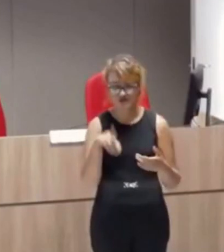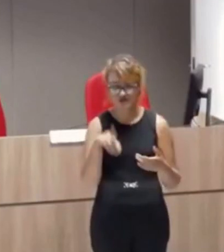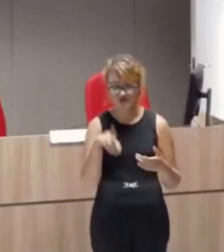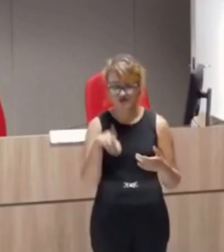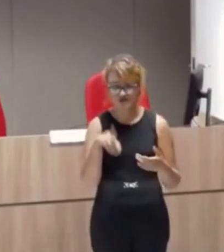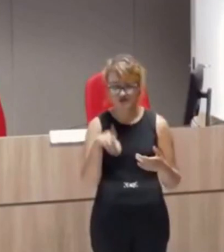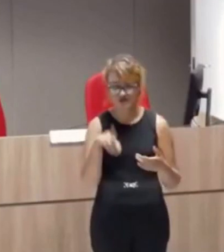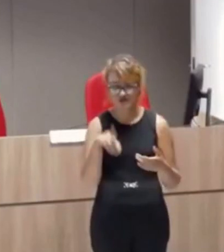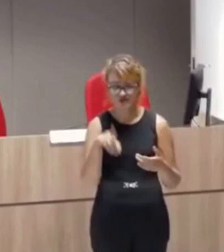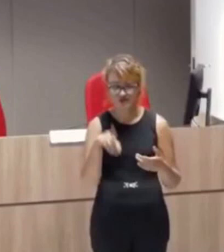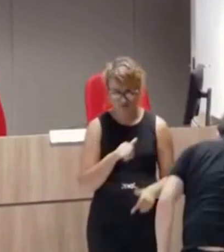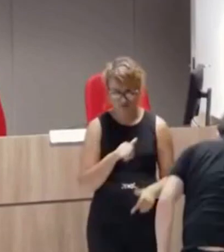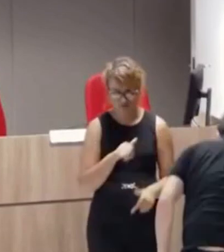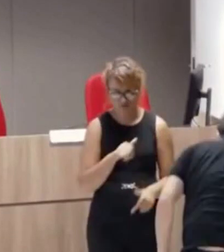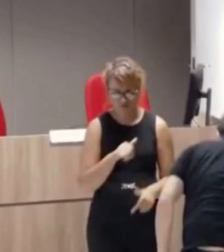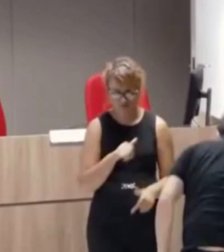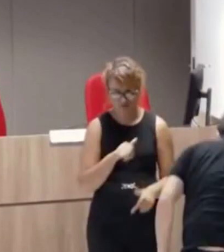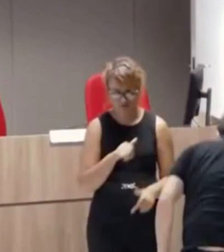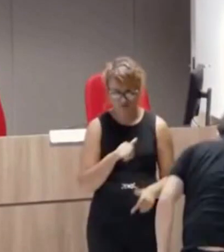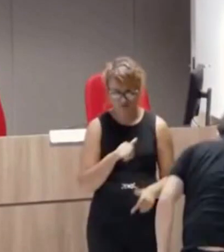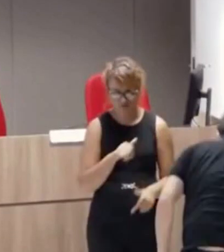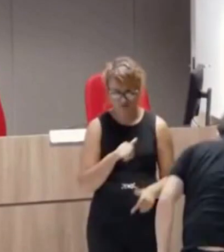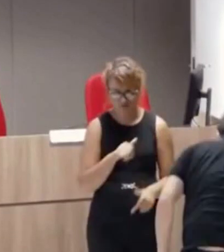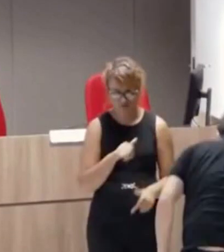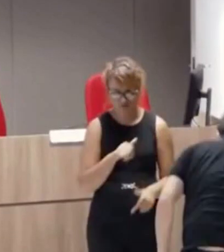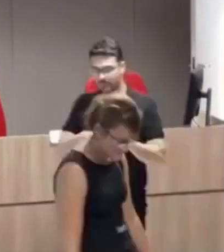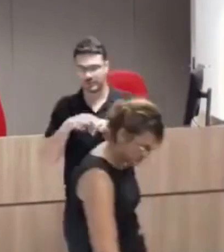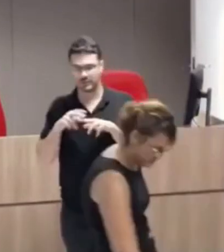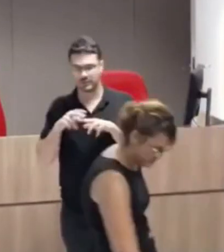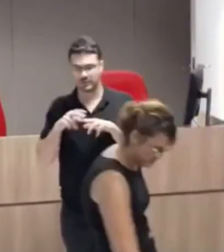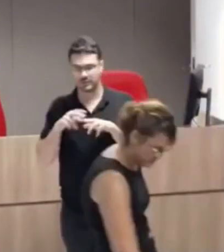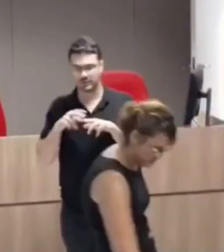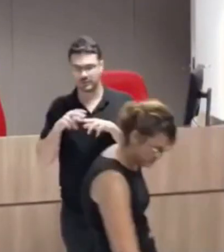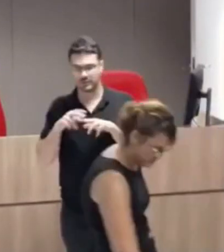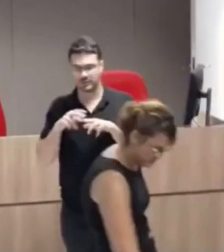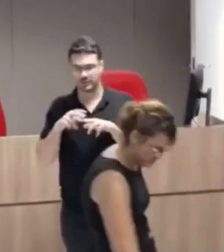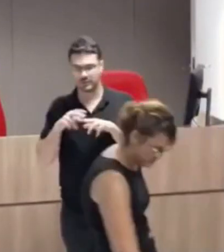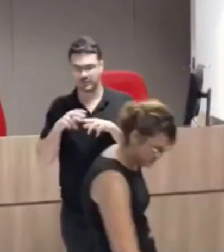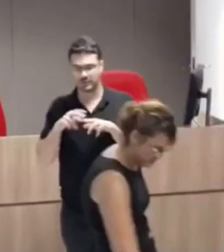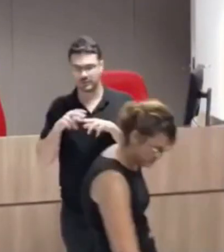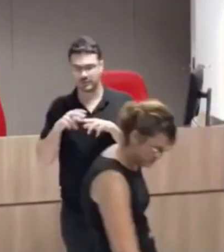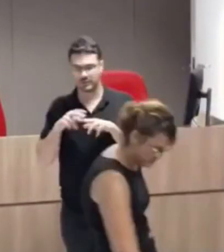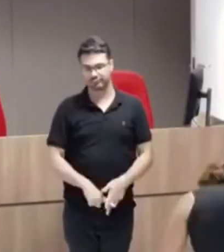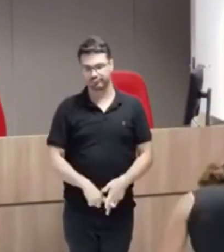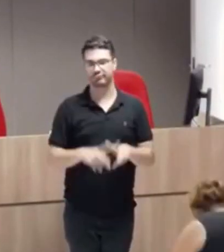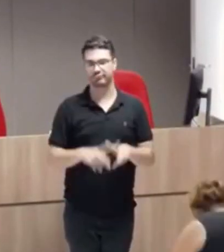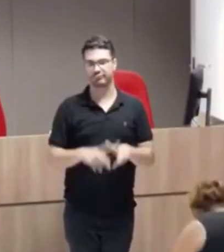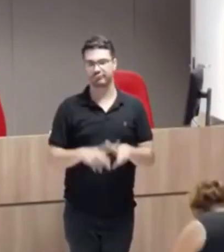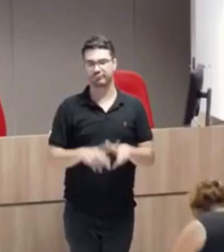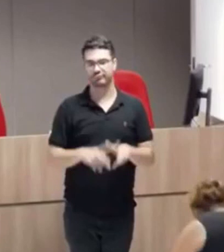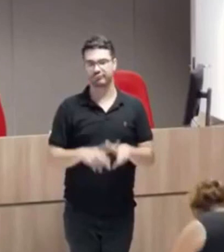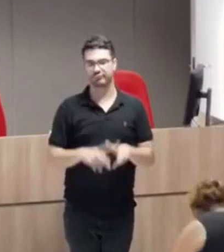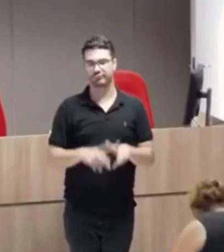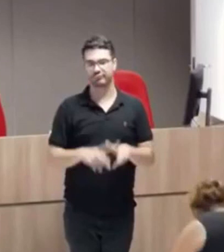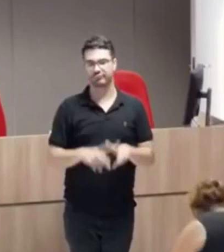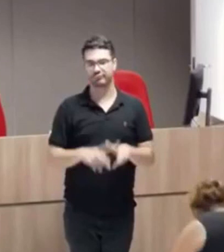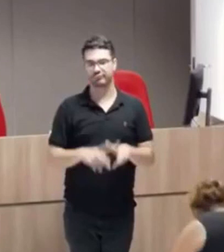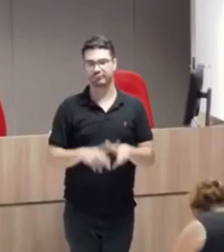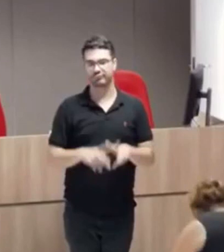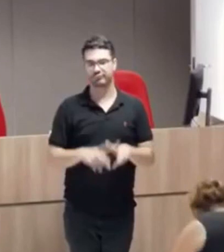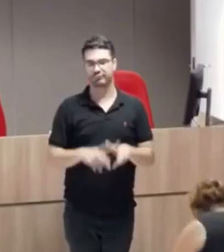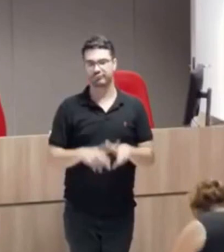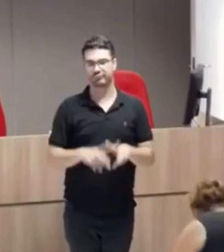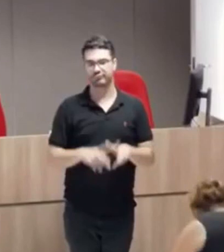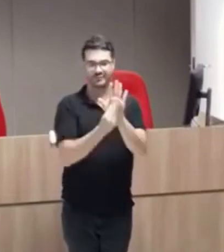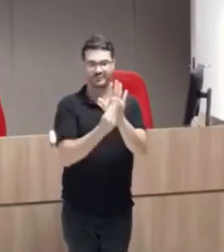a revisão das normas, as normas sendo revisadas como estão sendo revisadas, é colocar como norma